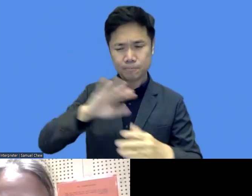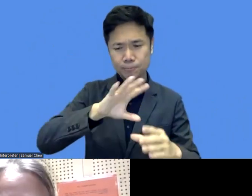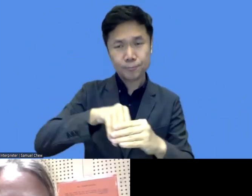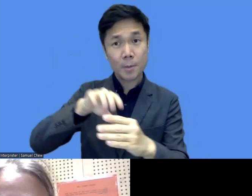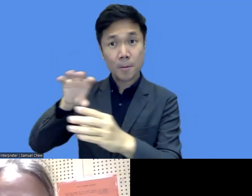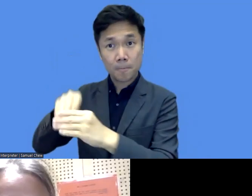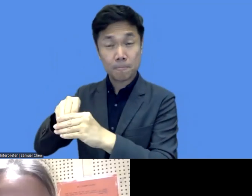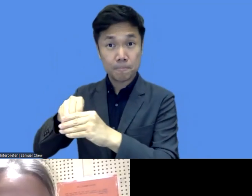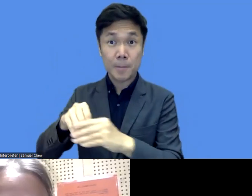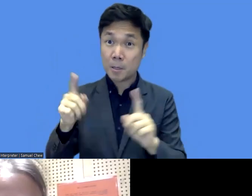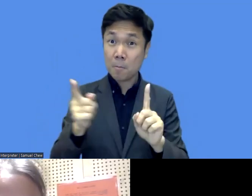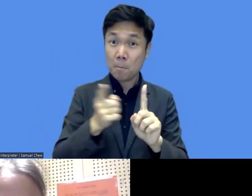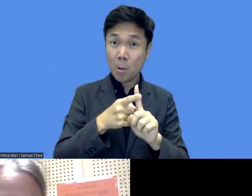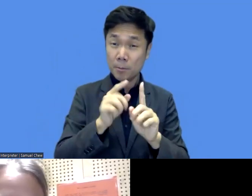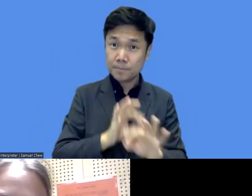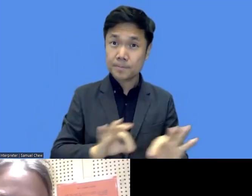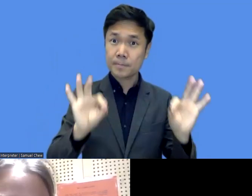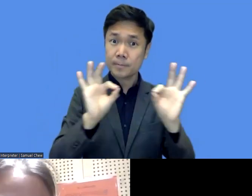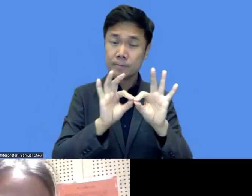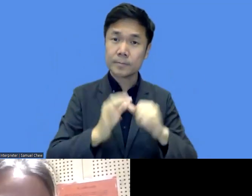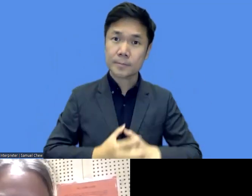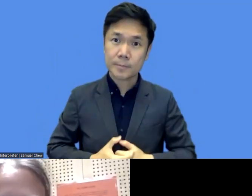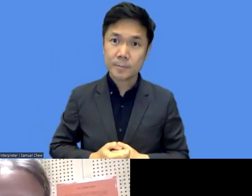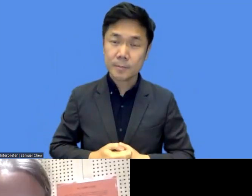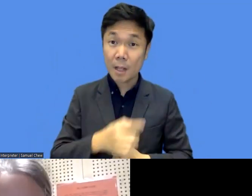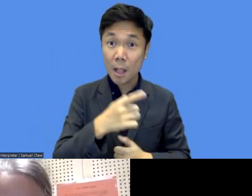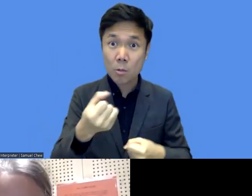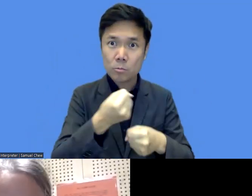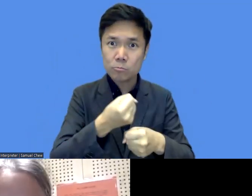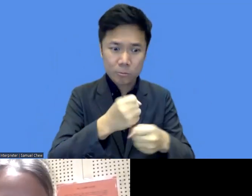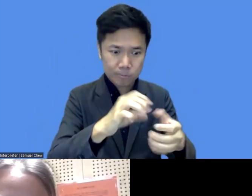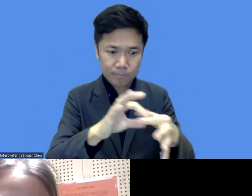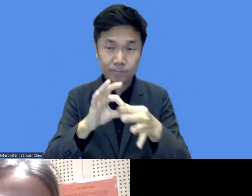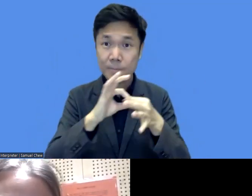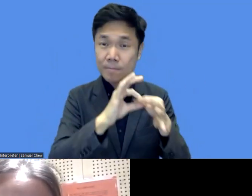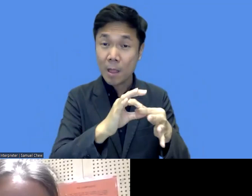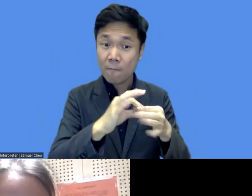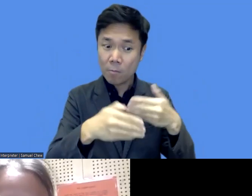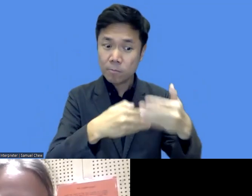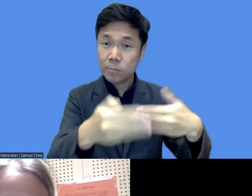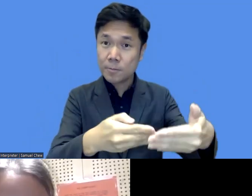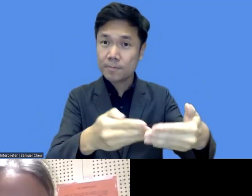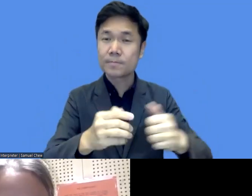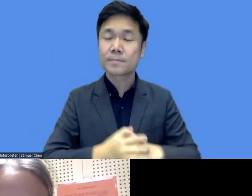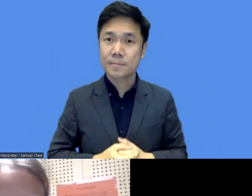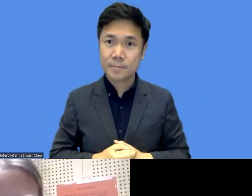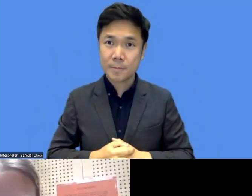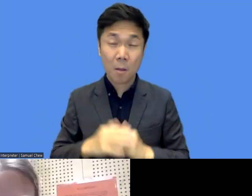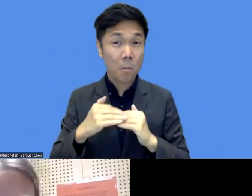plegado conjunto para poder ver cómo poder